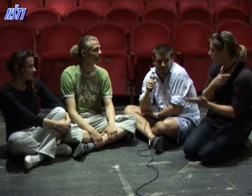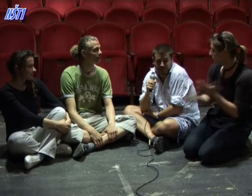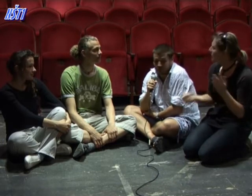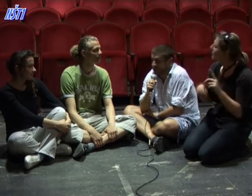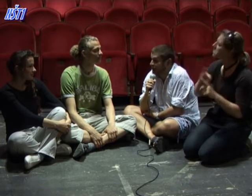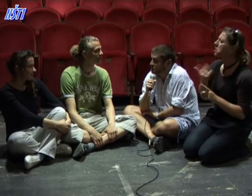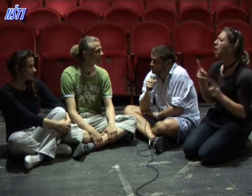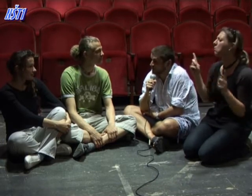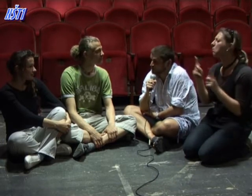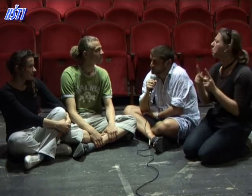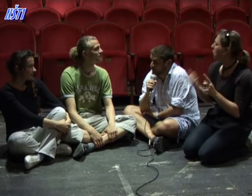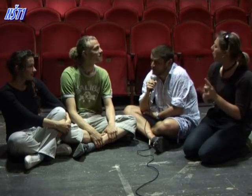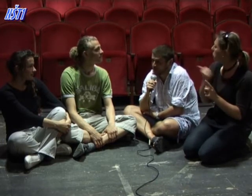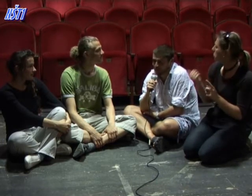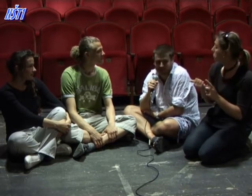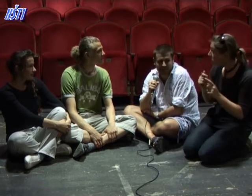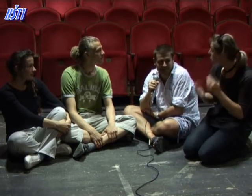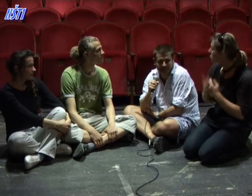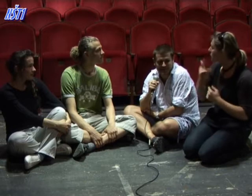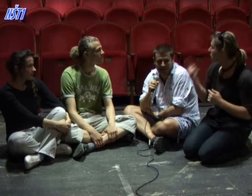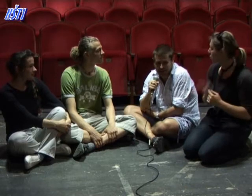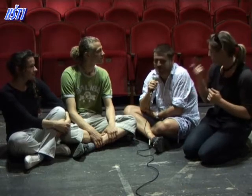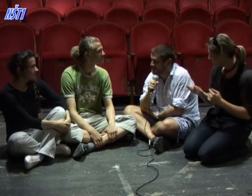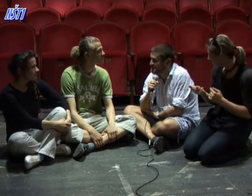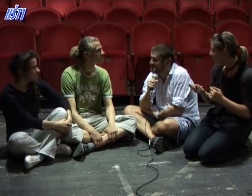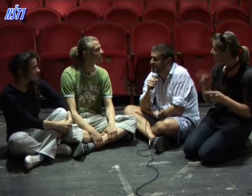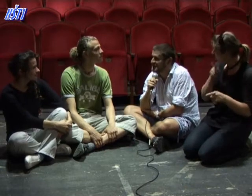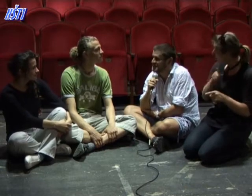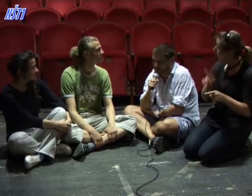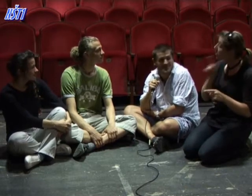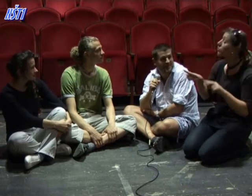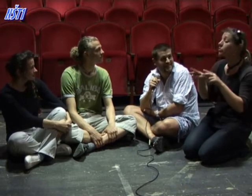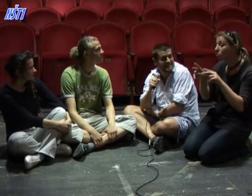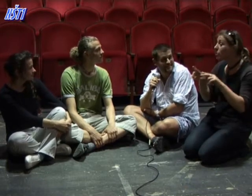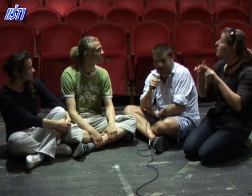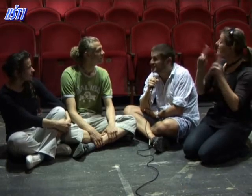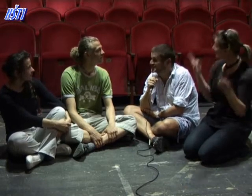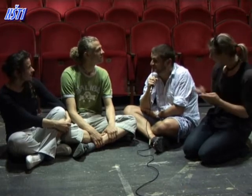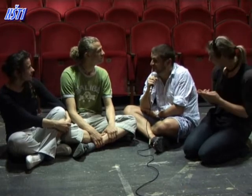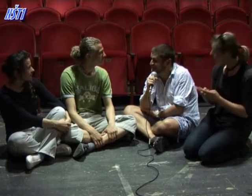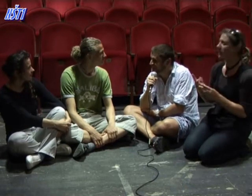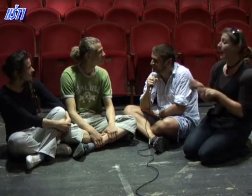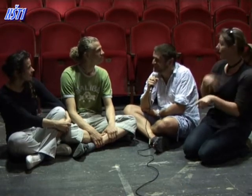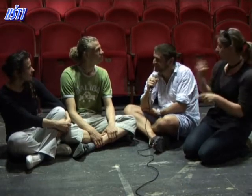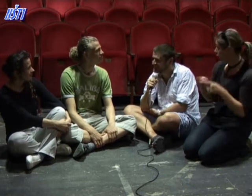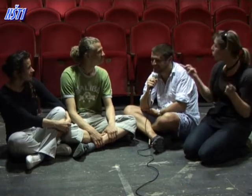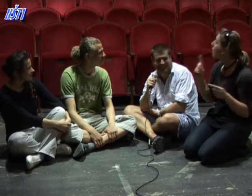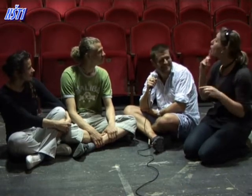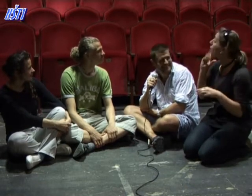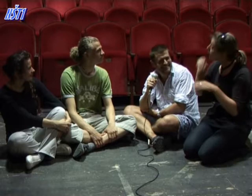je ten unikát už znova po druhé, protože je to vlastně nejdelší monodrama tlumočené do znakové řeči.